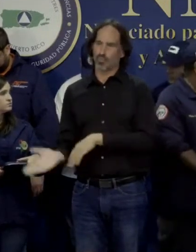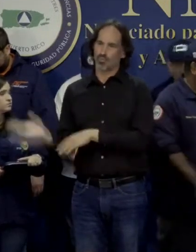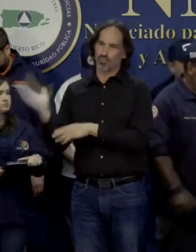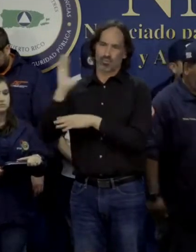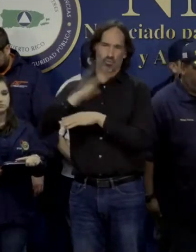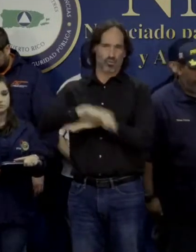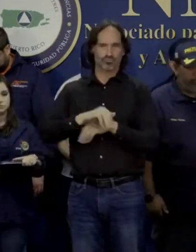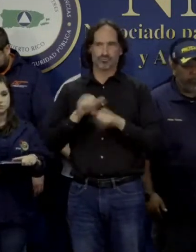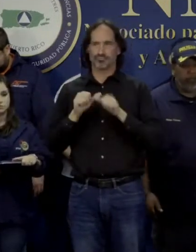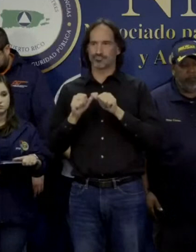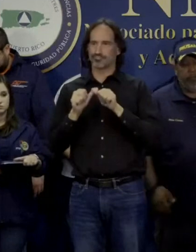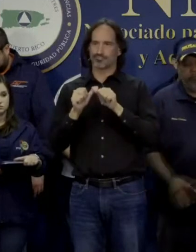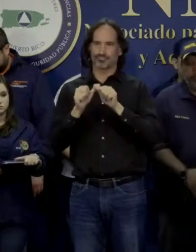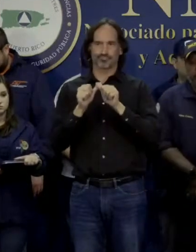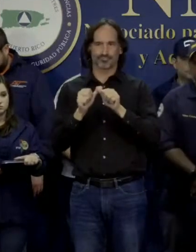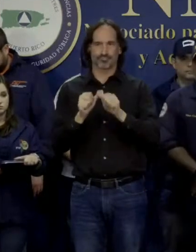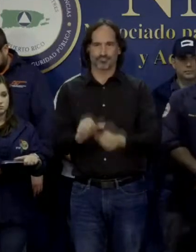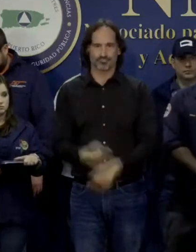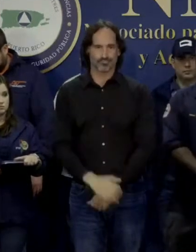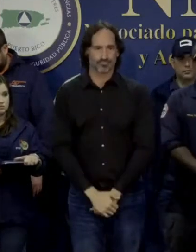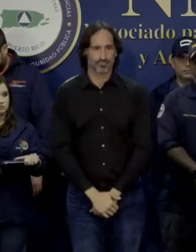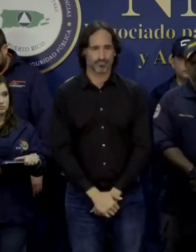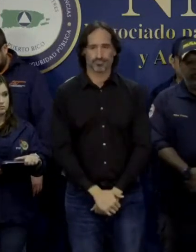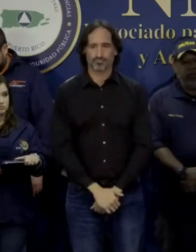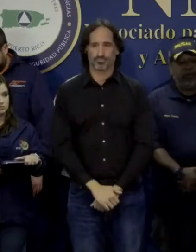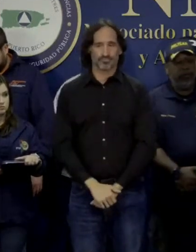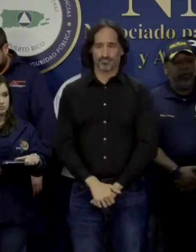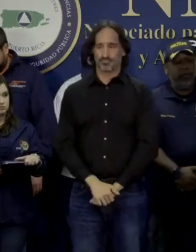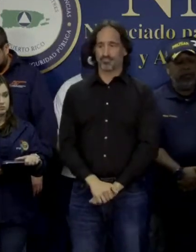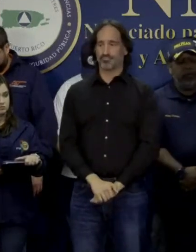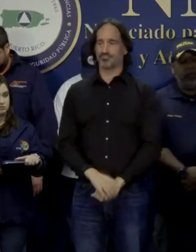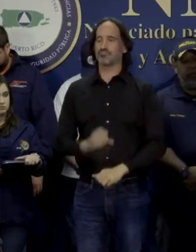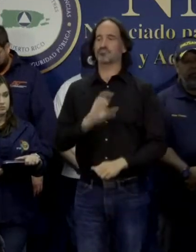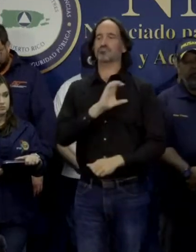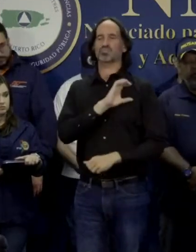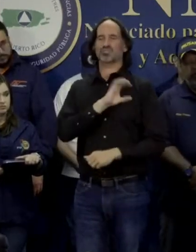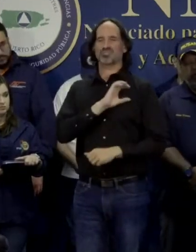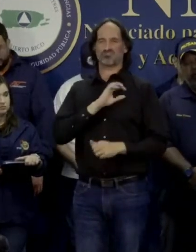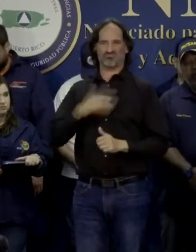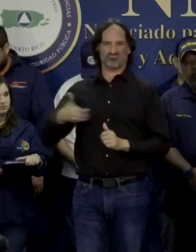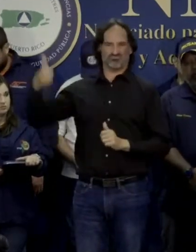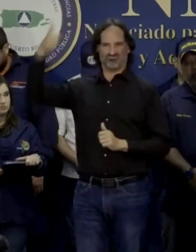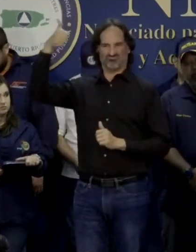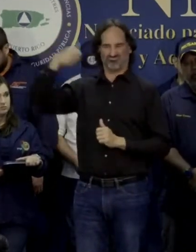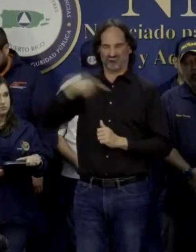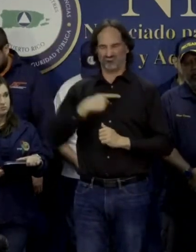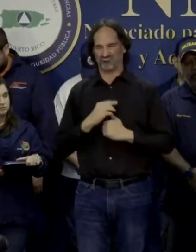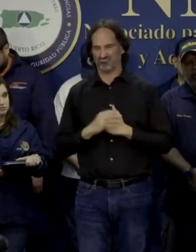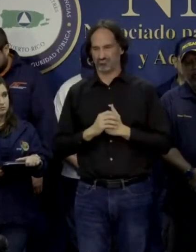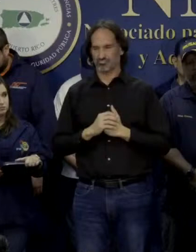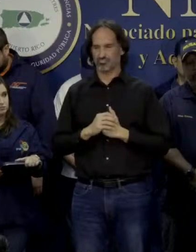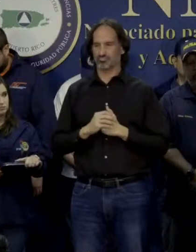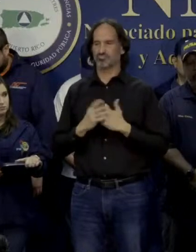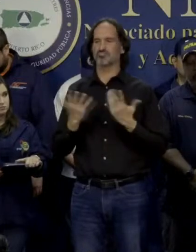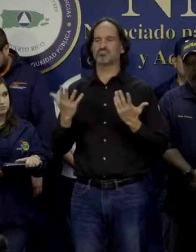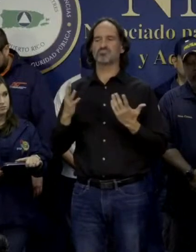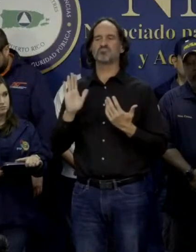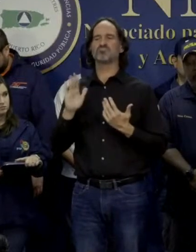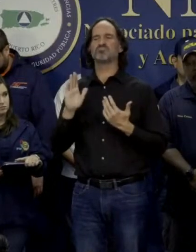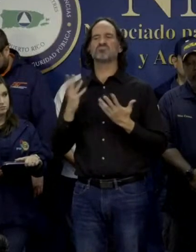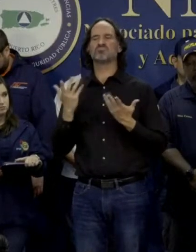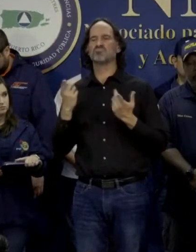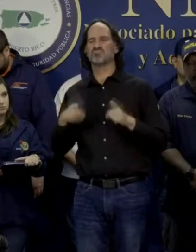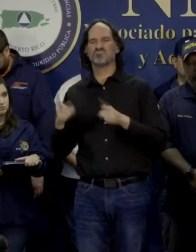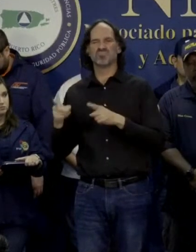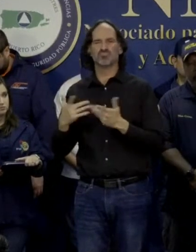¿qué fue lo que pasó con unos policías allá en Peñuela? Sí, mira, sí, buenos días a todos. En la noche de ayer, a las 7:30 de la noche, iba